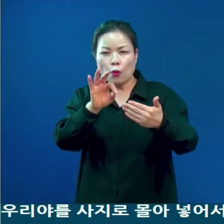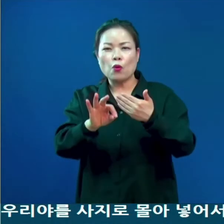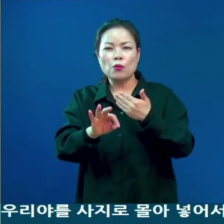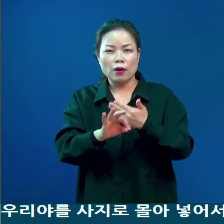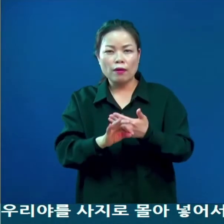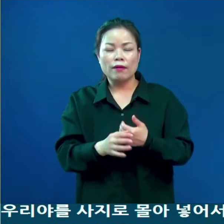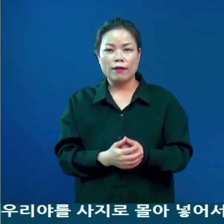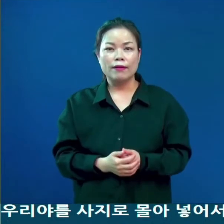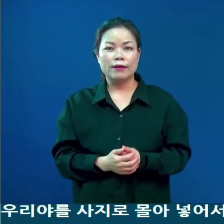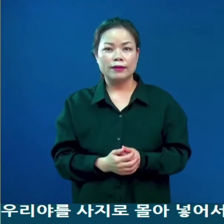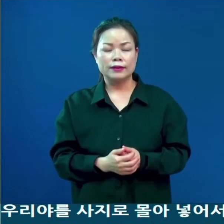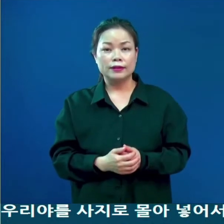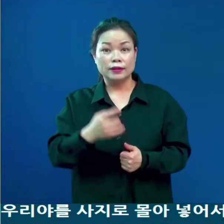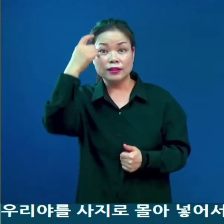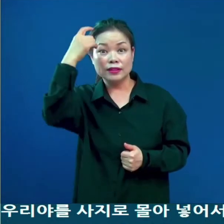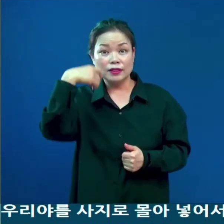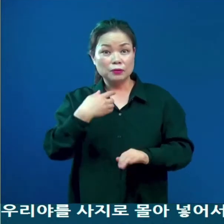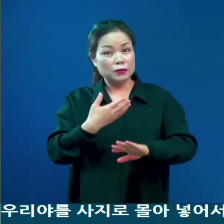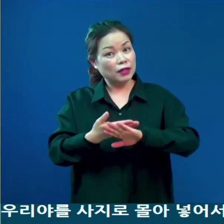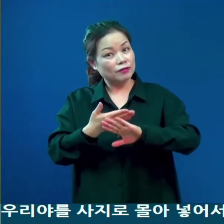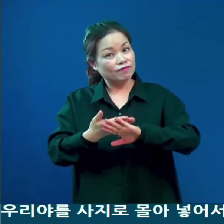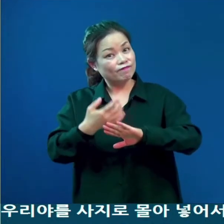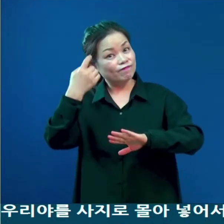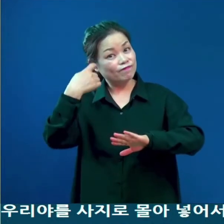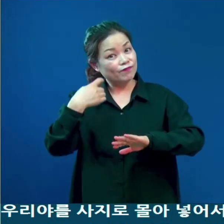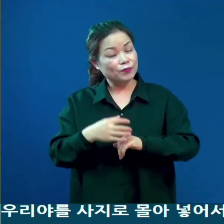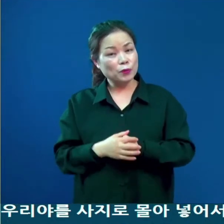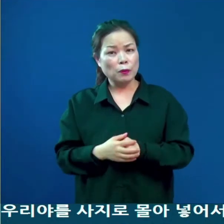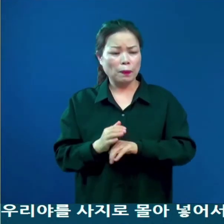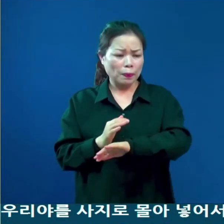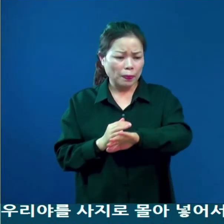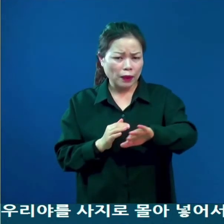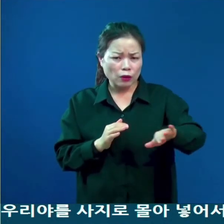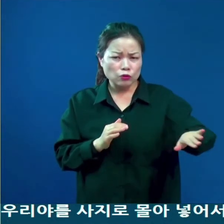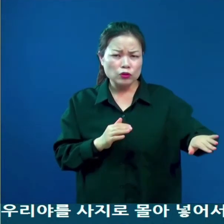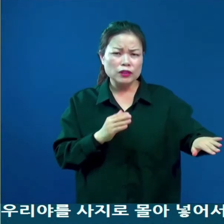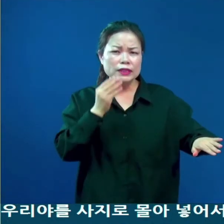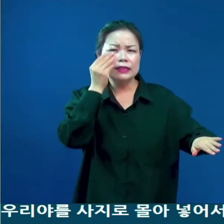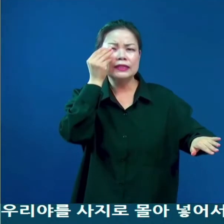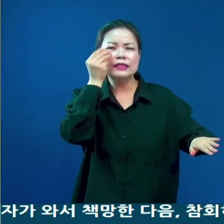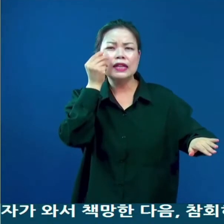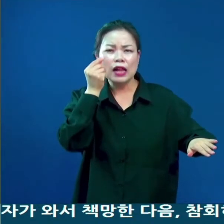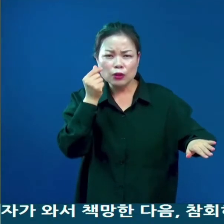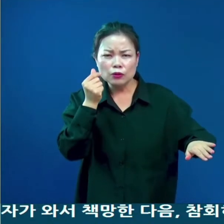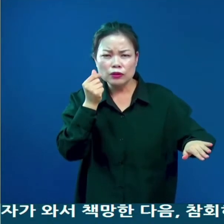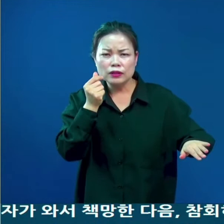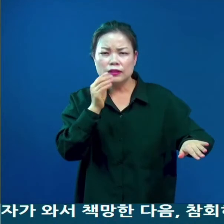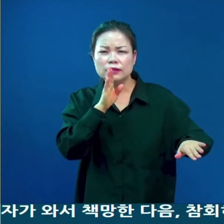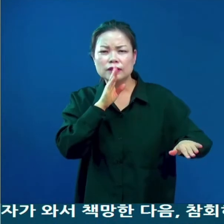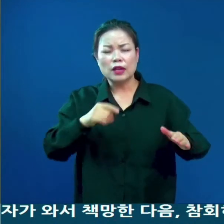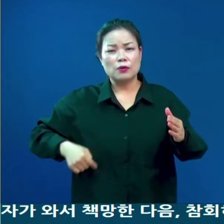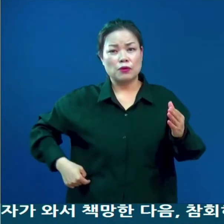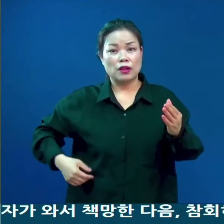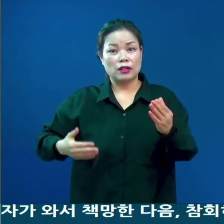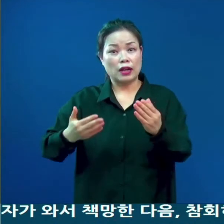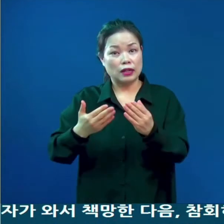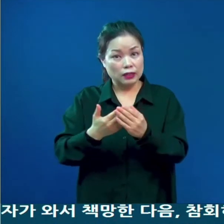조금 느낌이 다르실 거예요. 우리가 익히 알고 있는 참회시라고